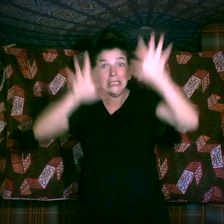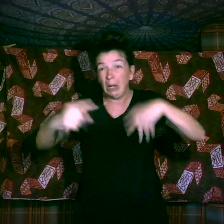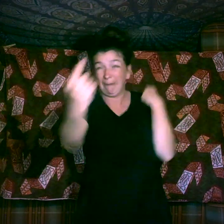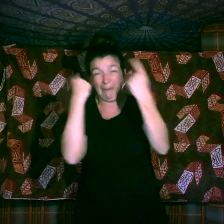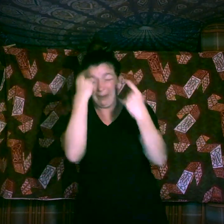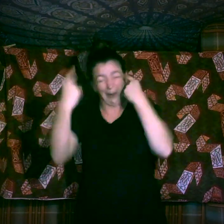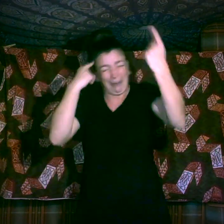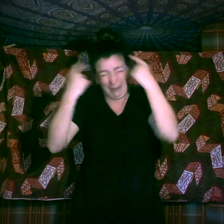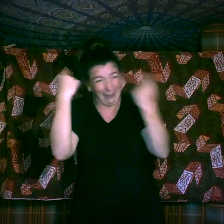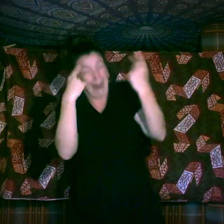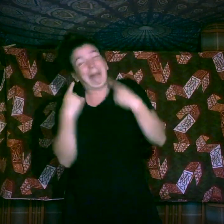cris.